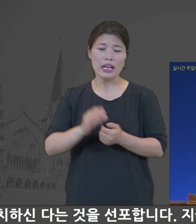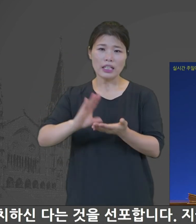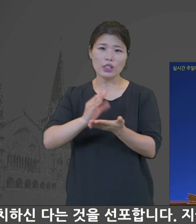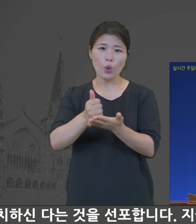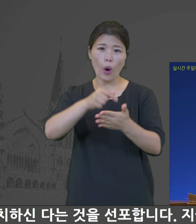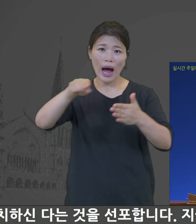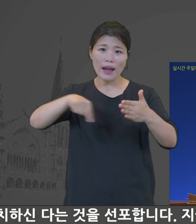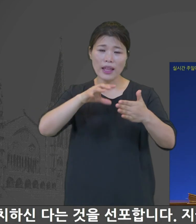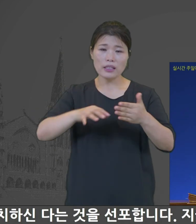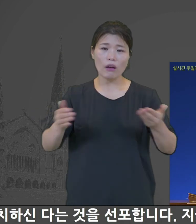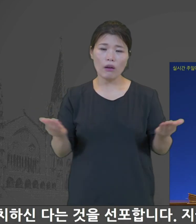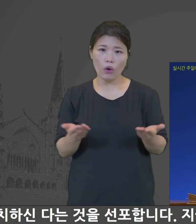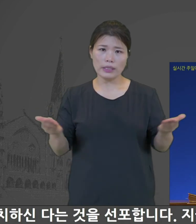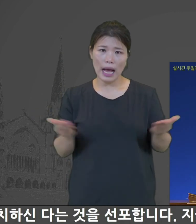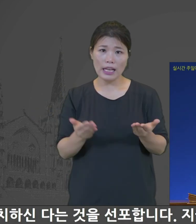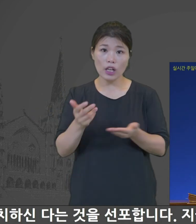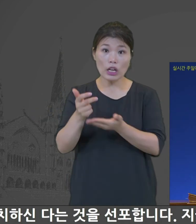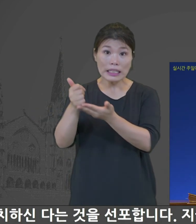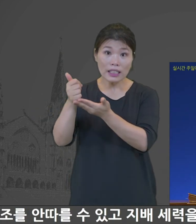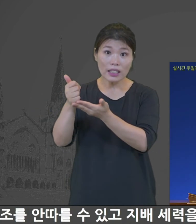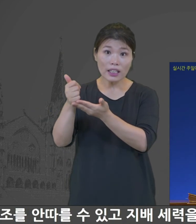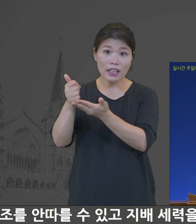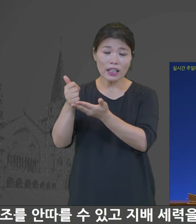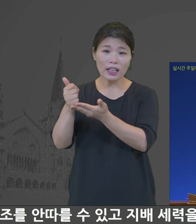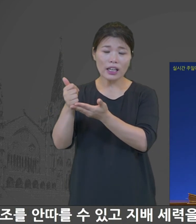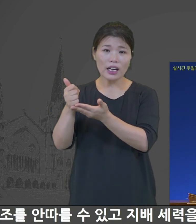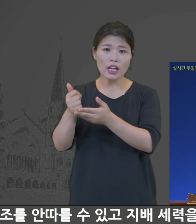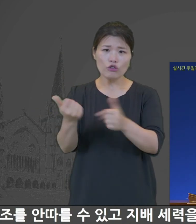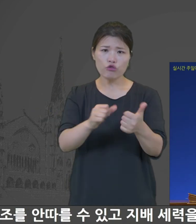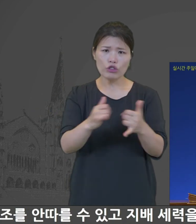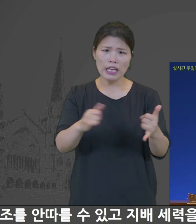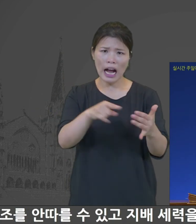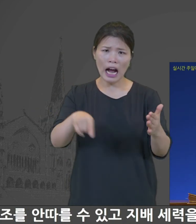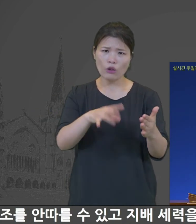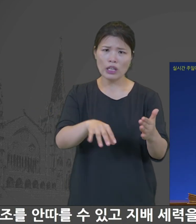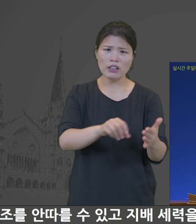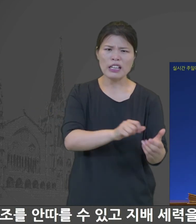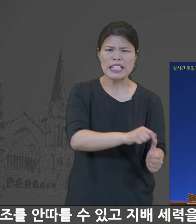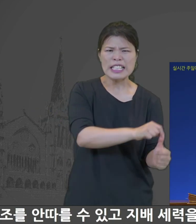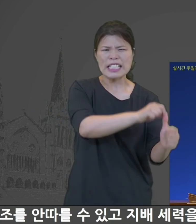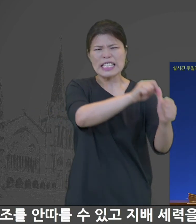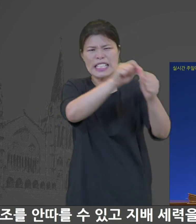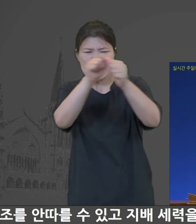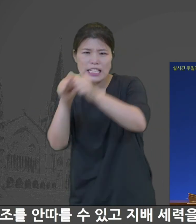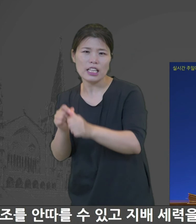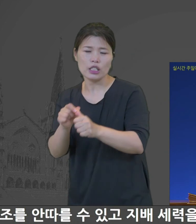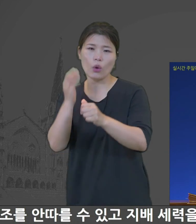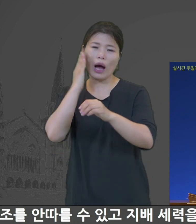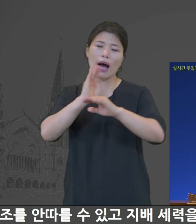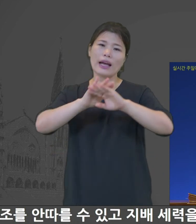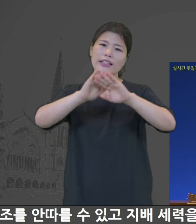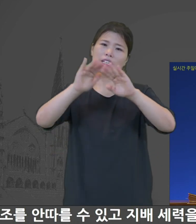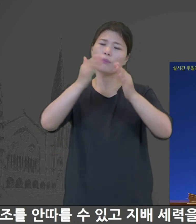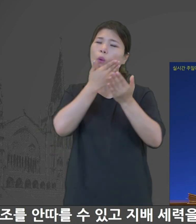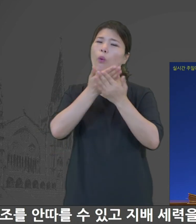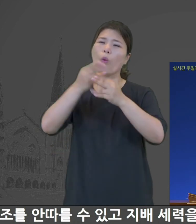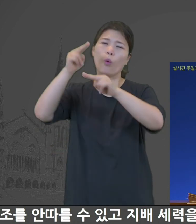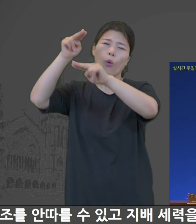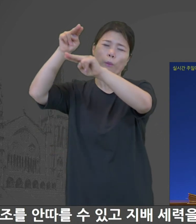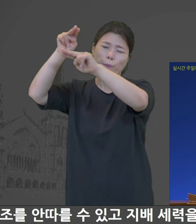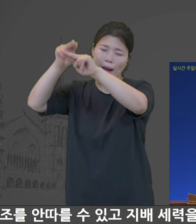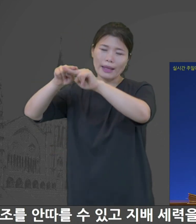안에서 역사하여서 그를 죽은 자 가운데서 일으키시고 하늘 보좌에 앉히실 때 우리도 그와 함께